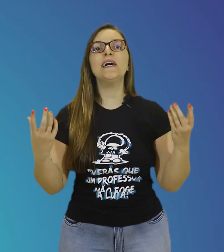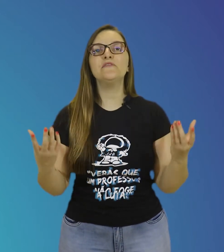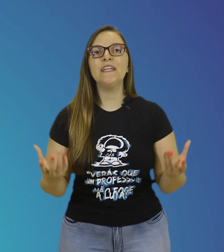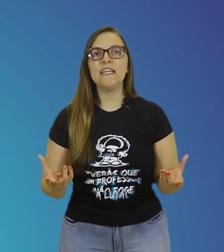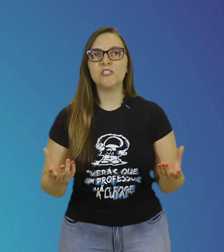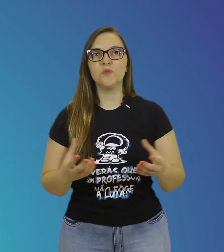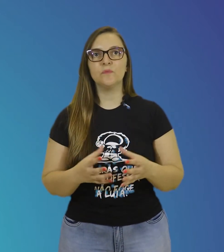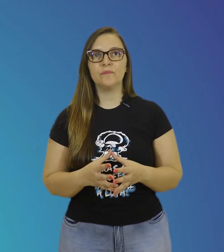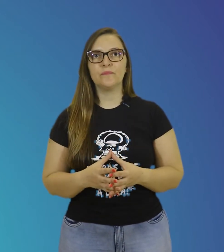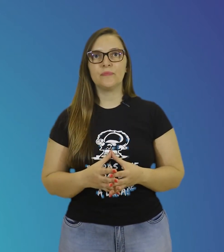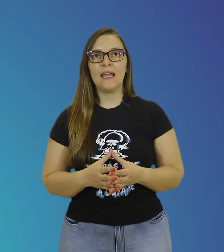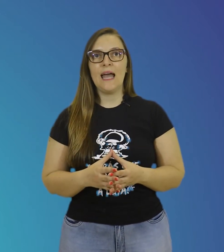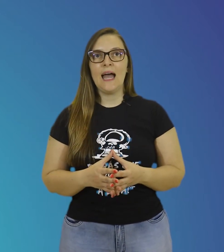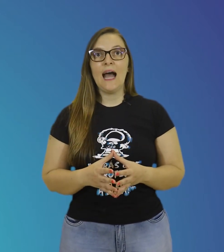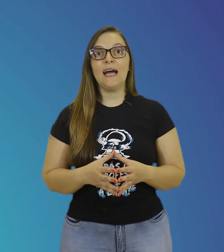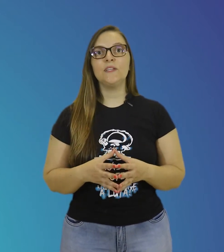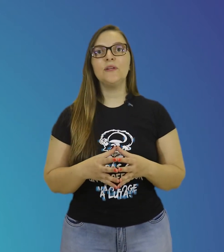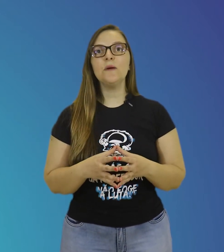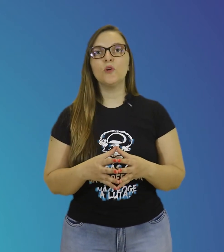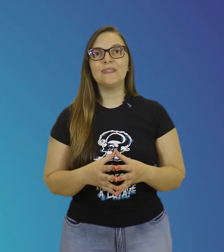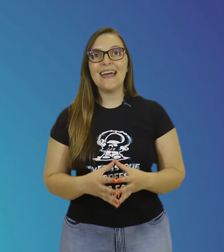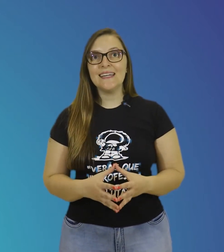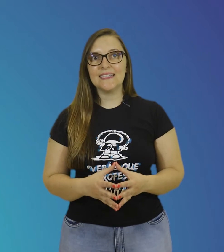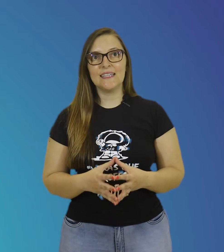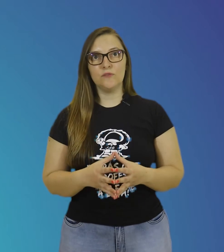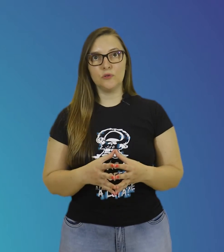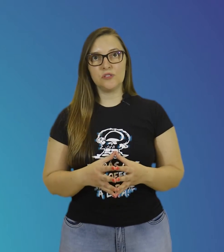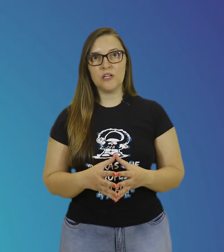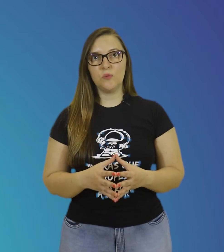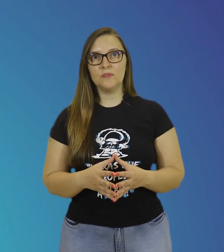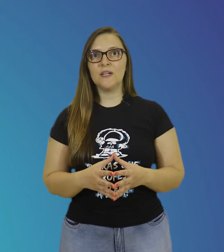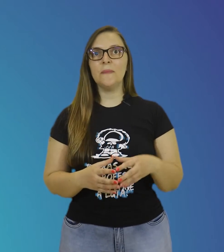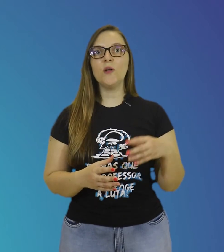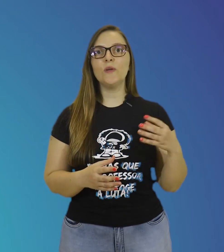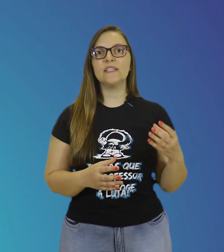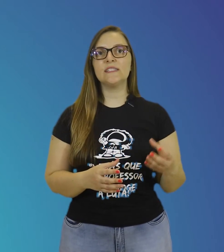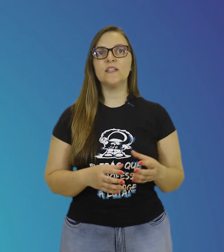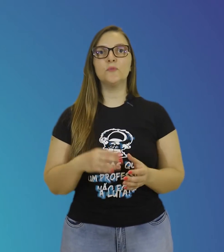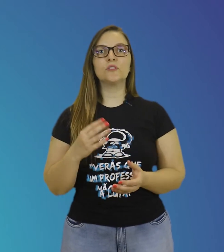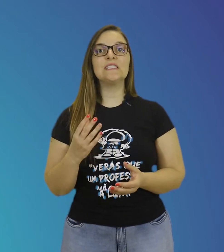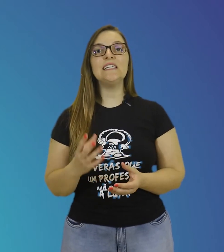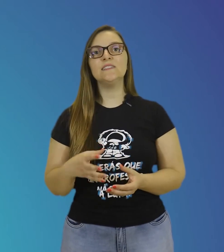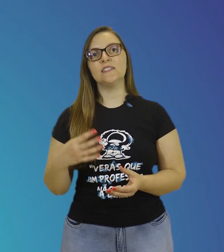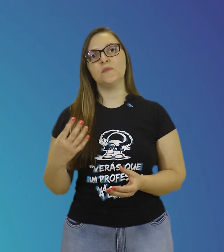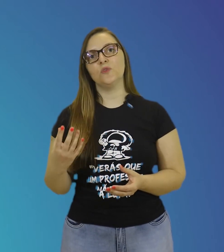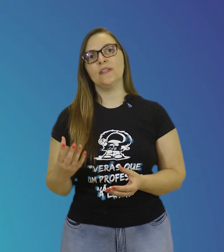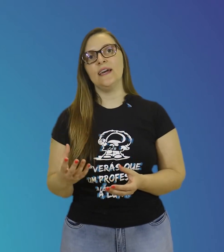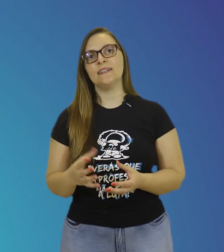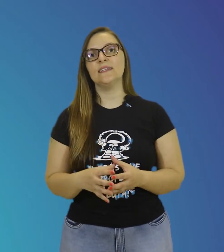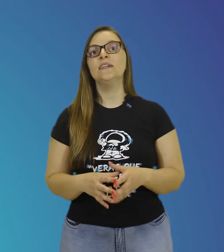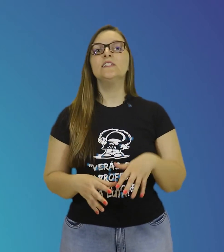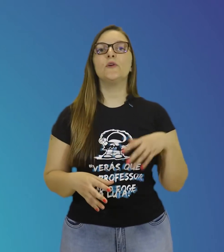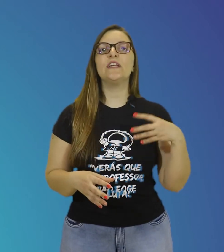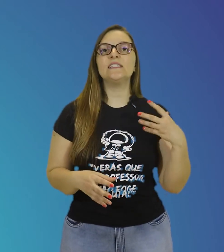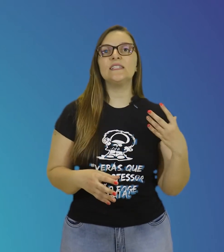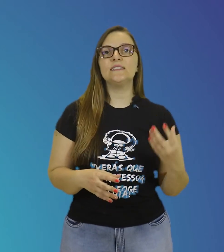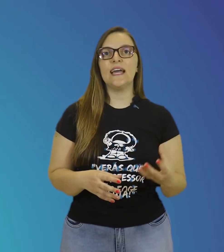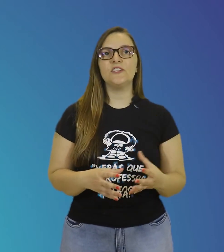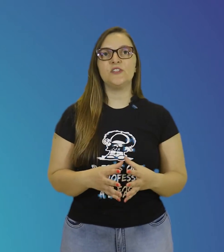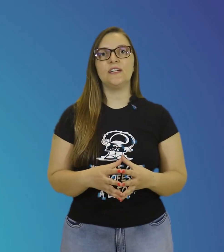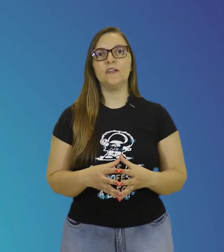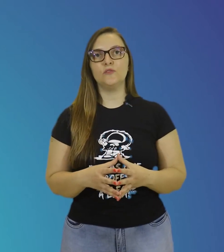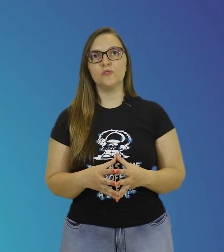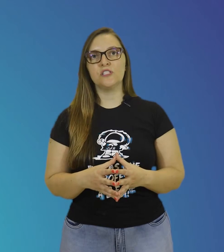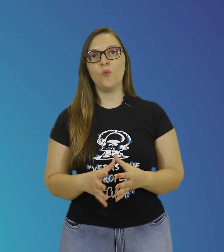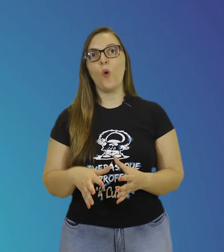de neodarwinismo. A teoria moderna da evolução, também conhecida por síntese moderna, teoria